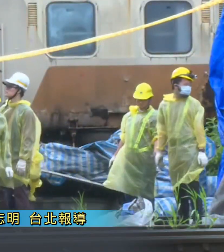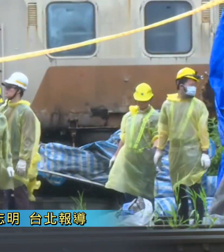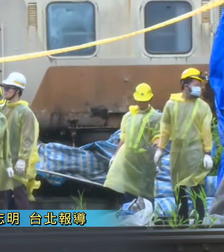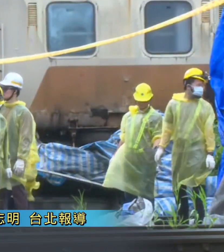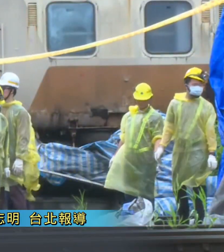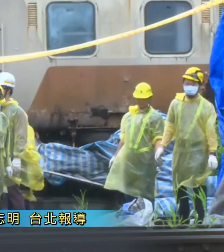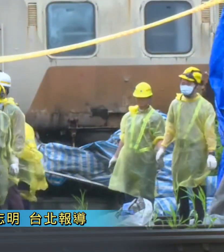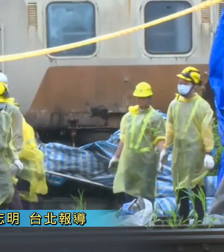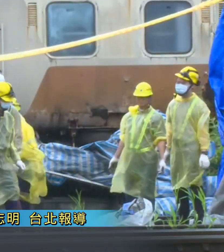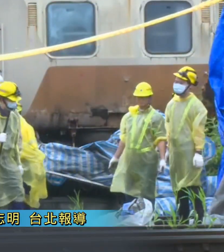道。